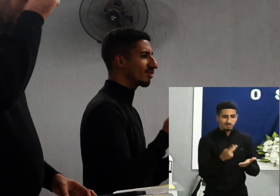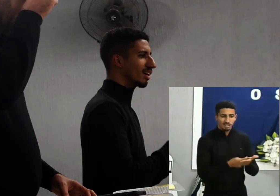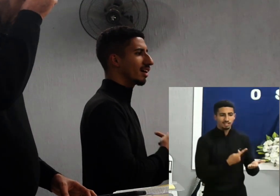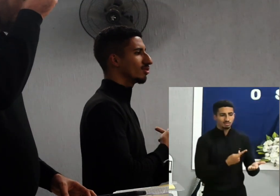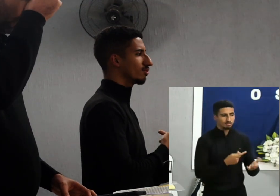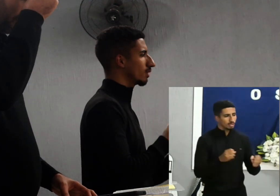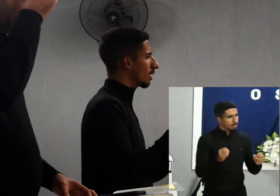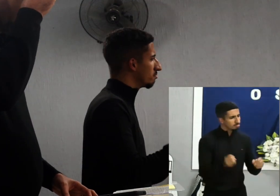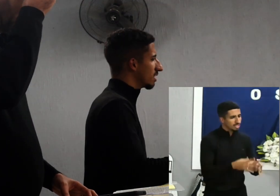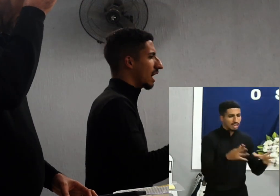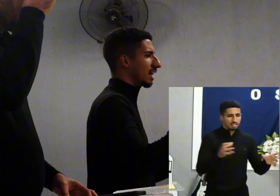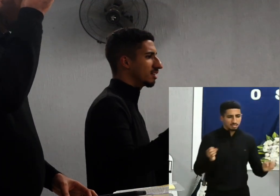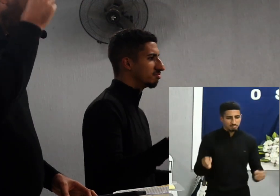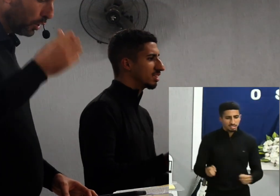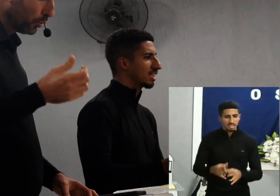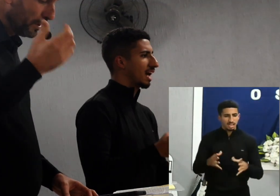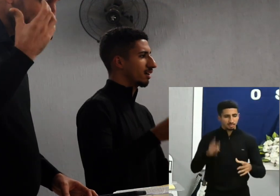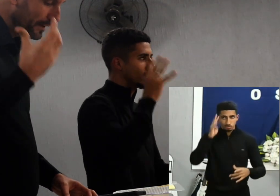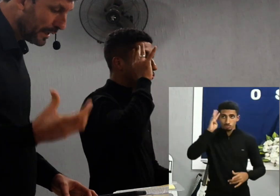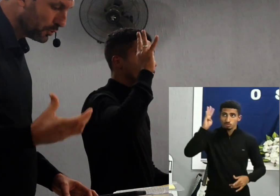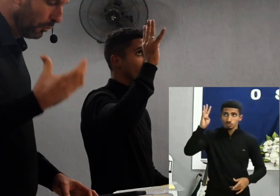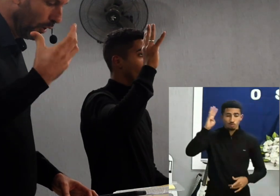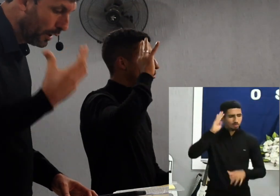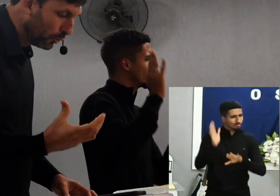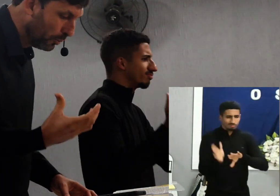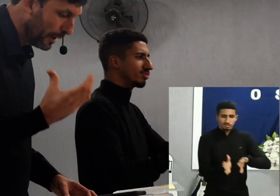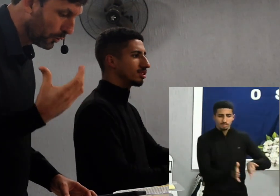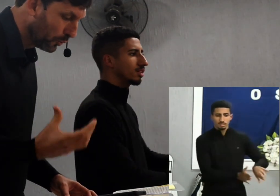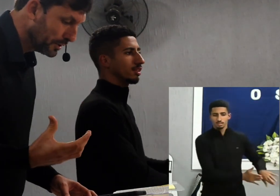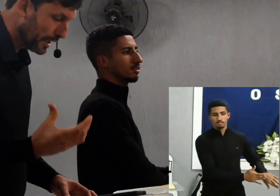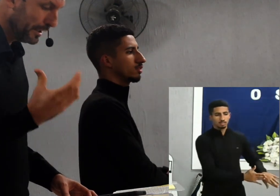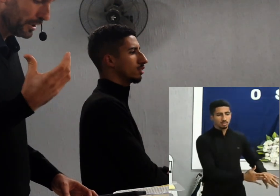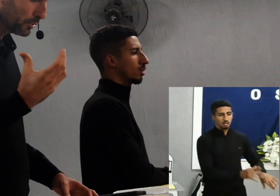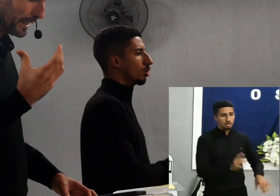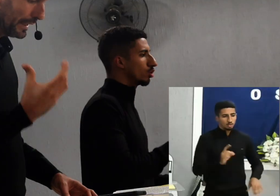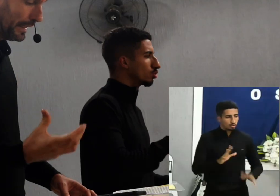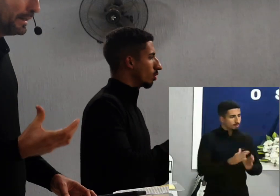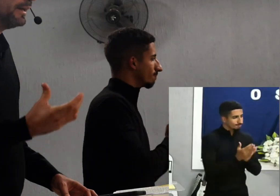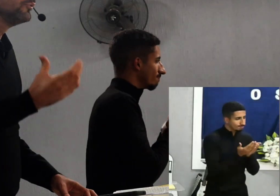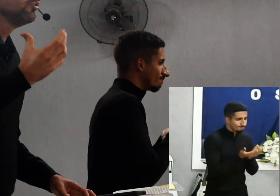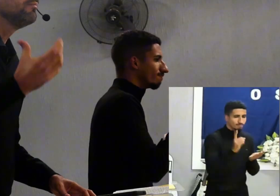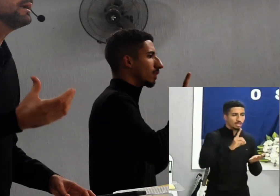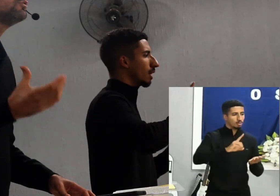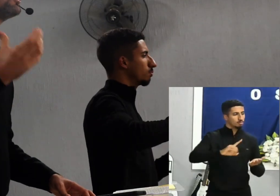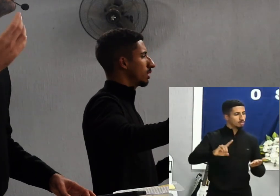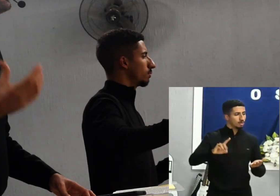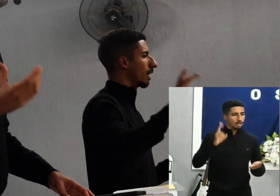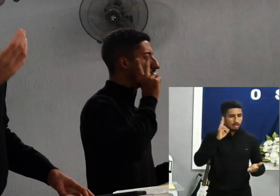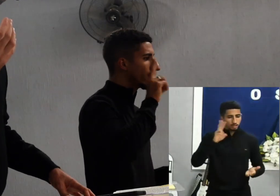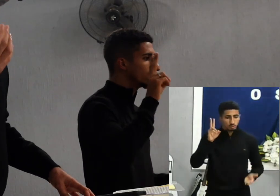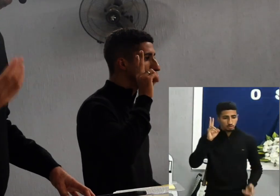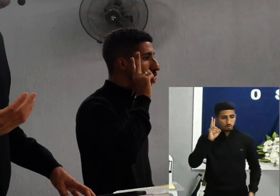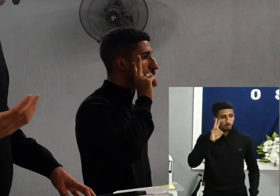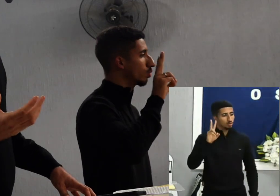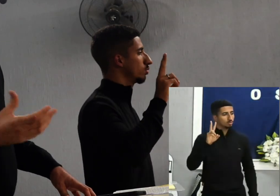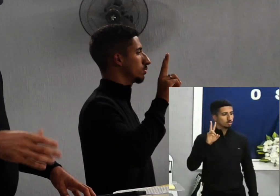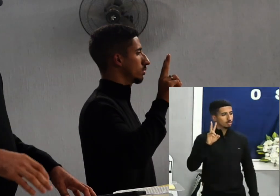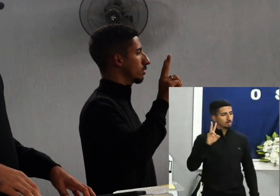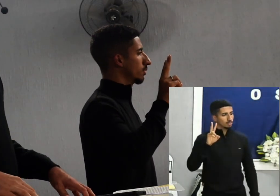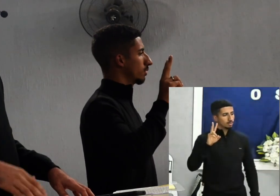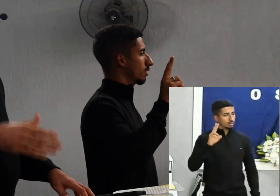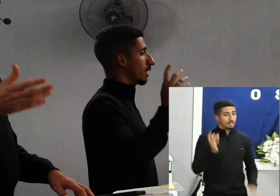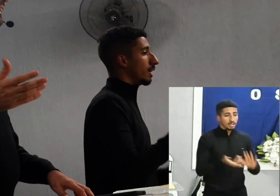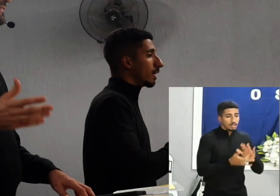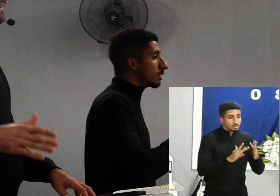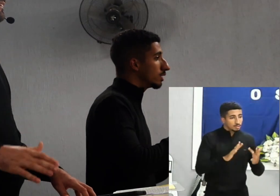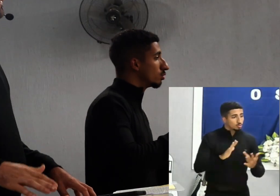loucura. Elas ouvem que o Criador do universo morreu numa cruz em Jerusalém, no meio de 2 bandidos.